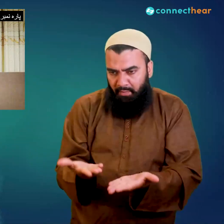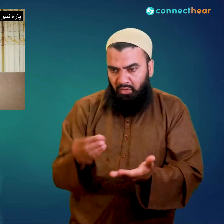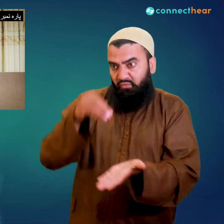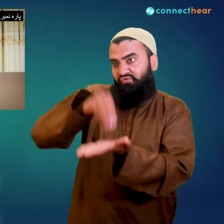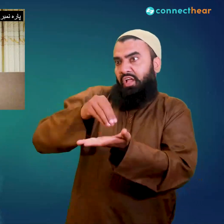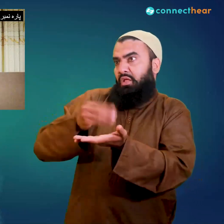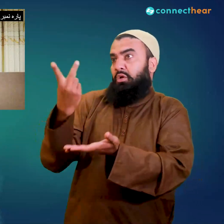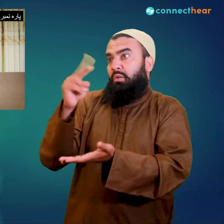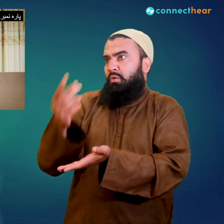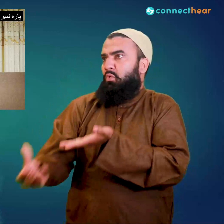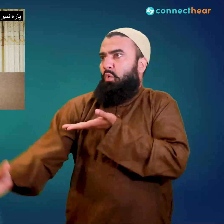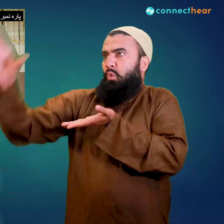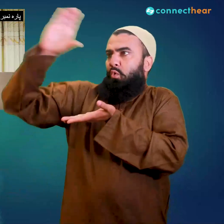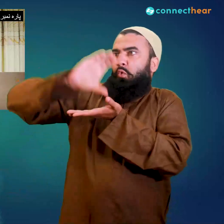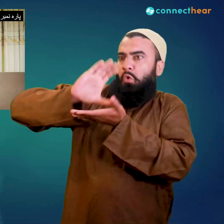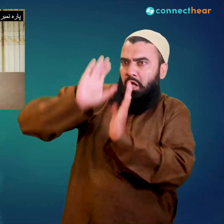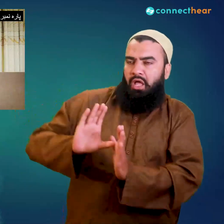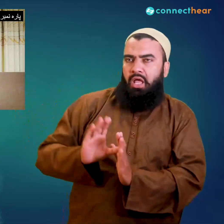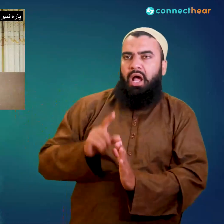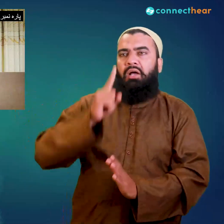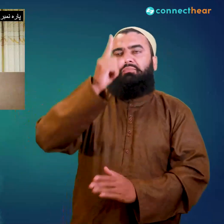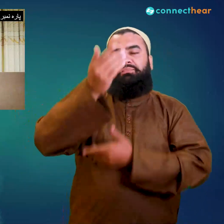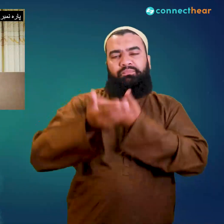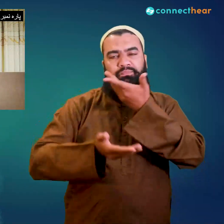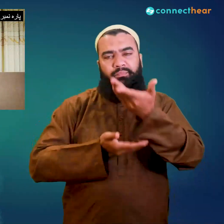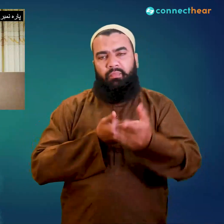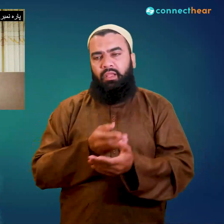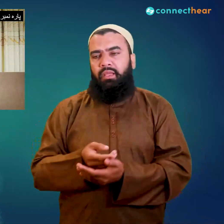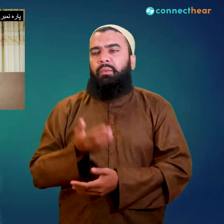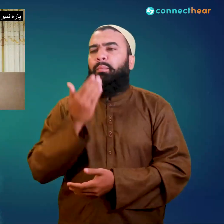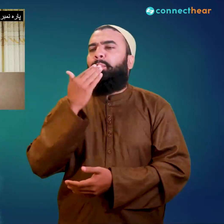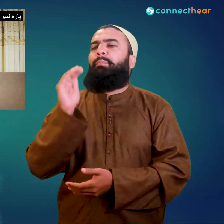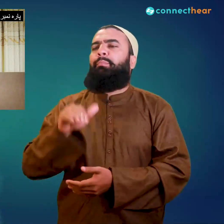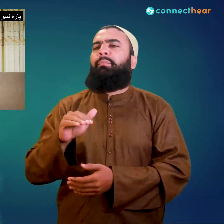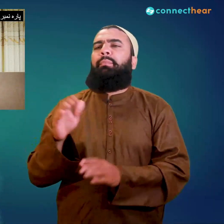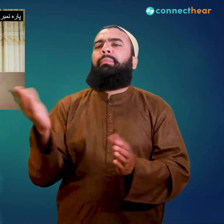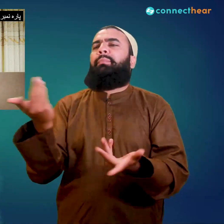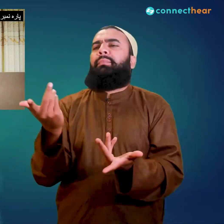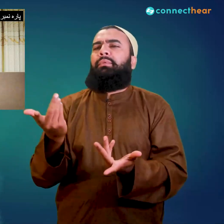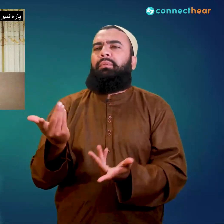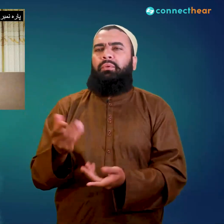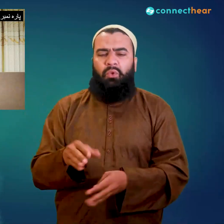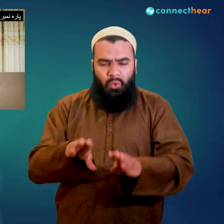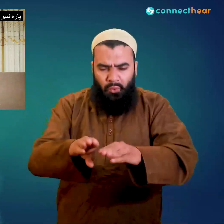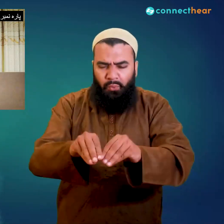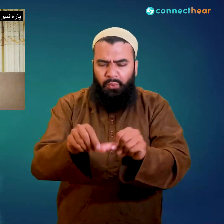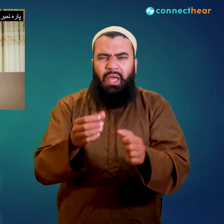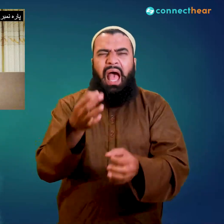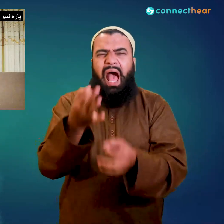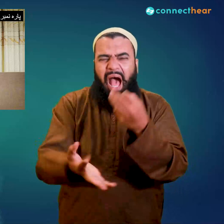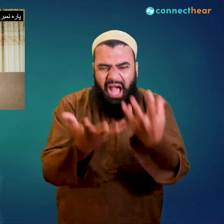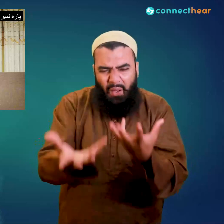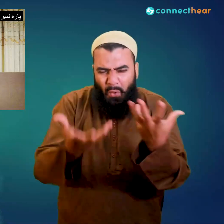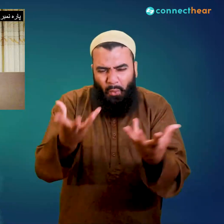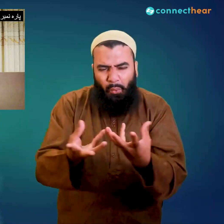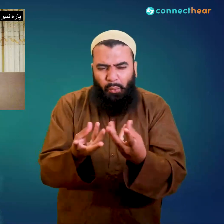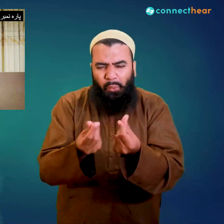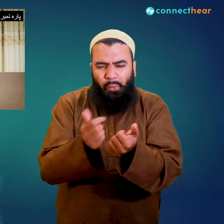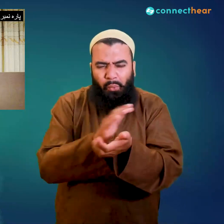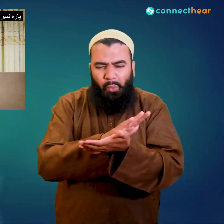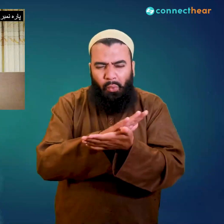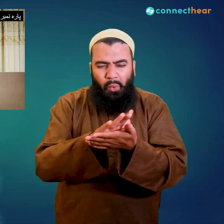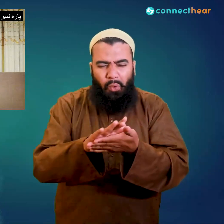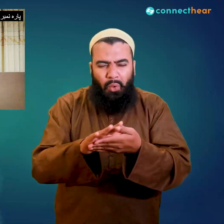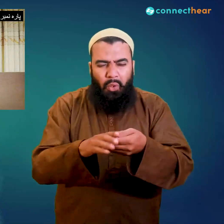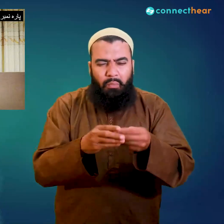گیا کہ ان کے اعمال کی مثال ایسے ہے جیسے کچھ راکھ ہو جسے تیز آندھی ایک دم اڑا کر لے